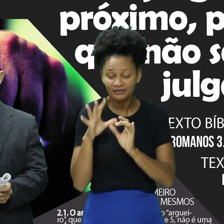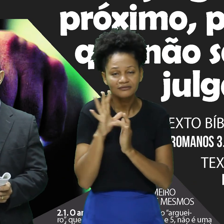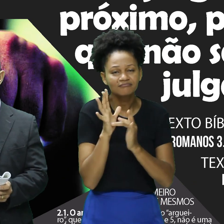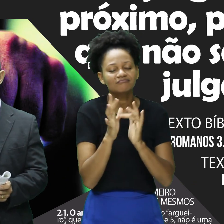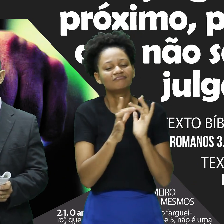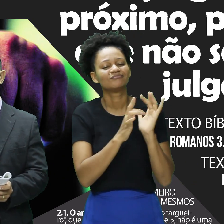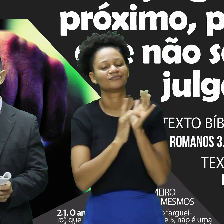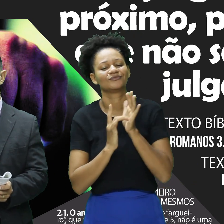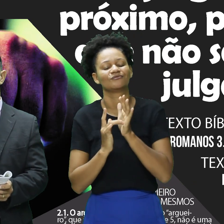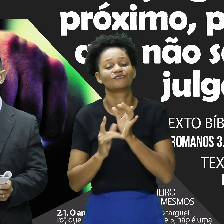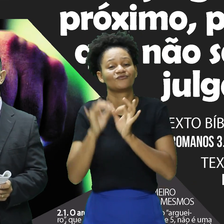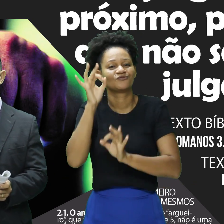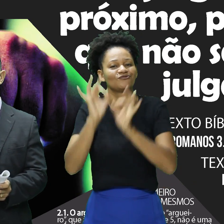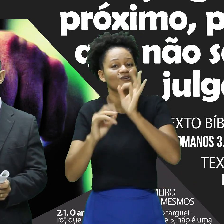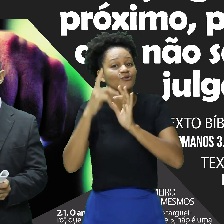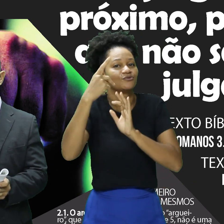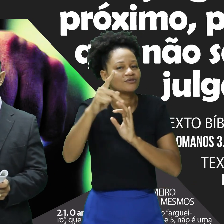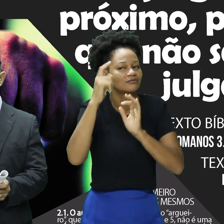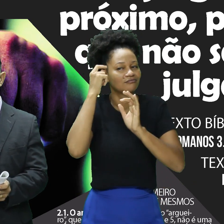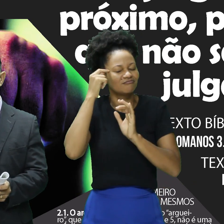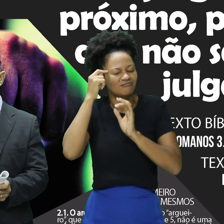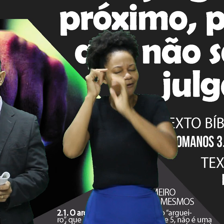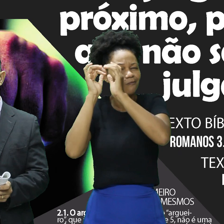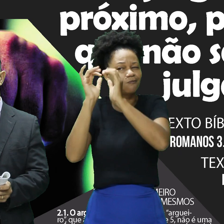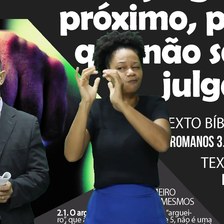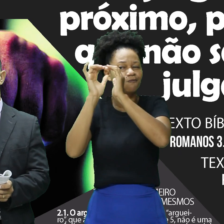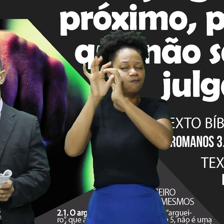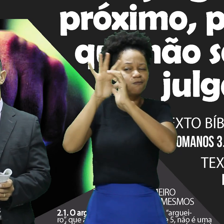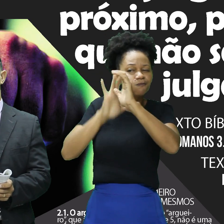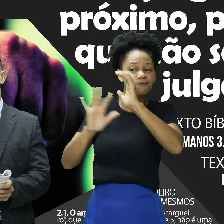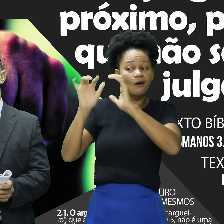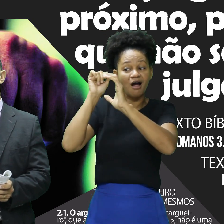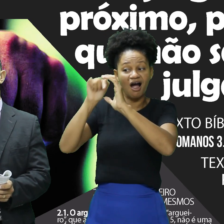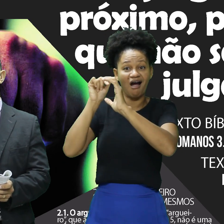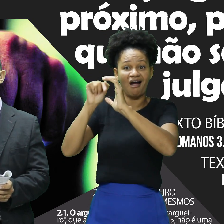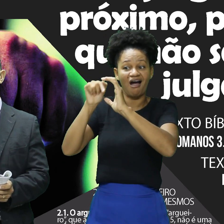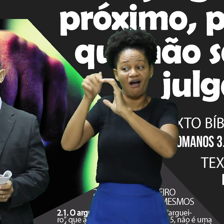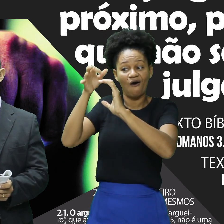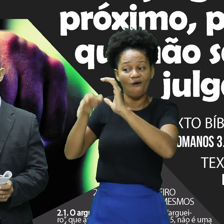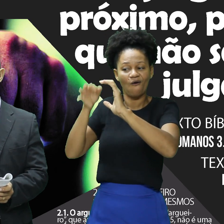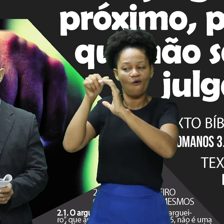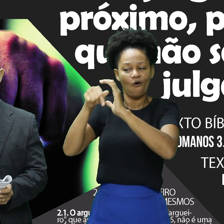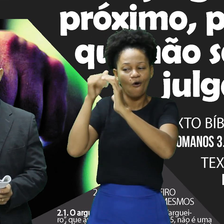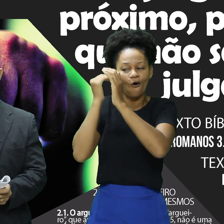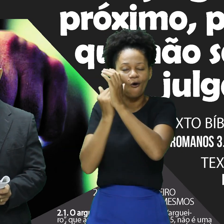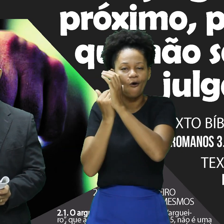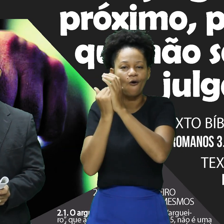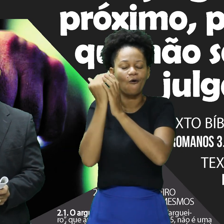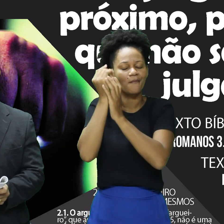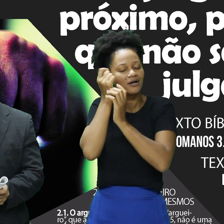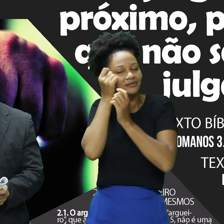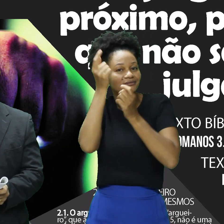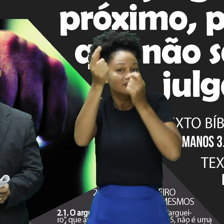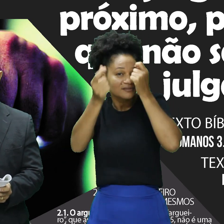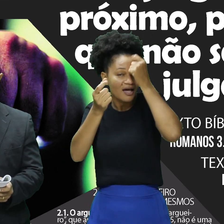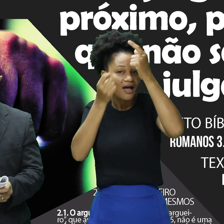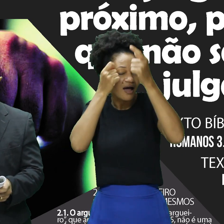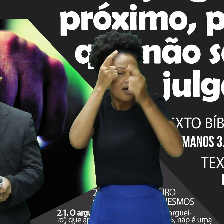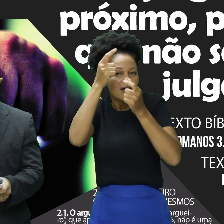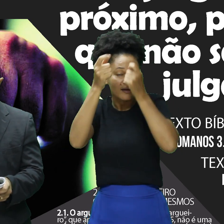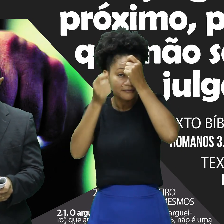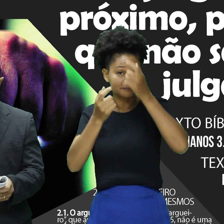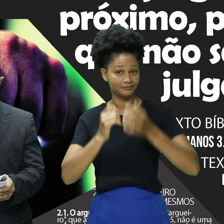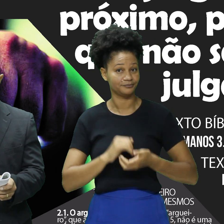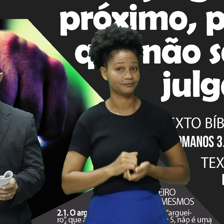vai julgar o seu pensamento, lá onde você começa a trabalhar as suas ideias.